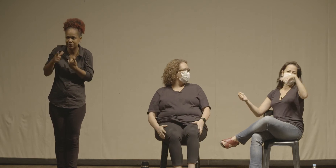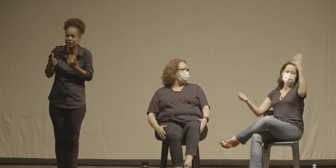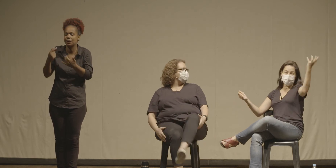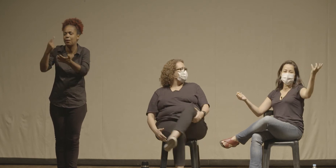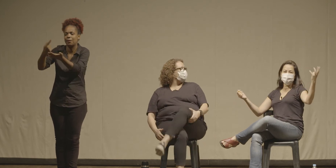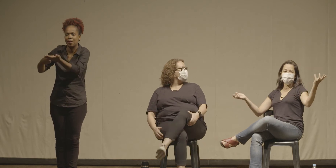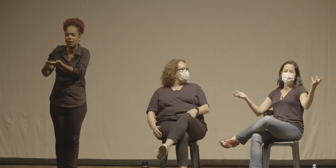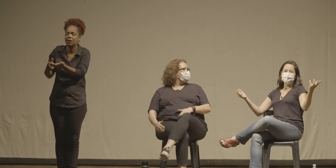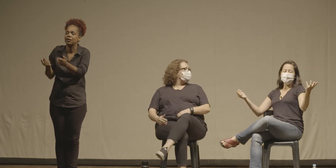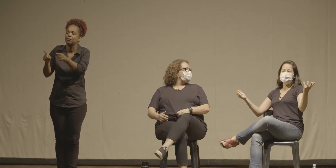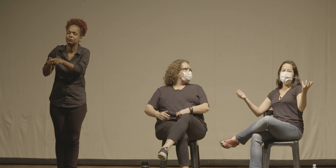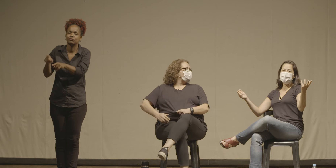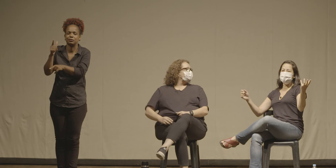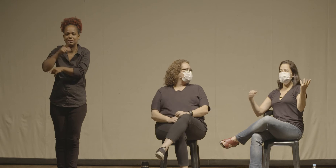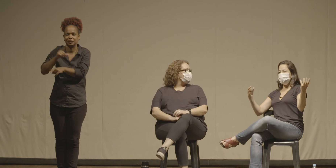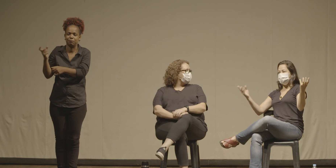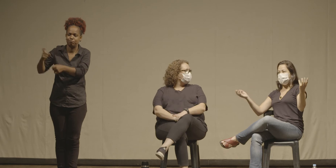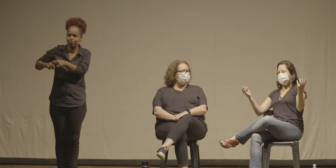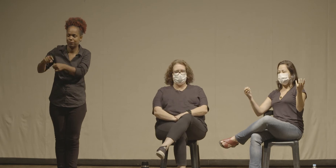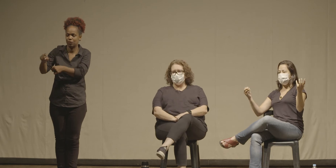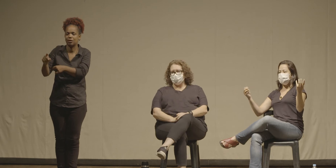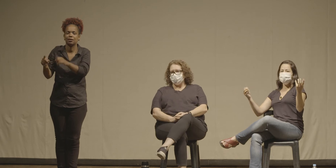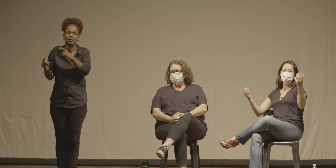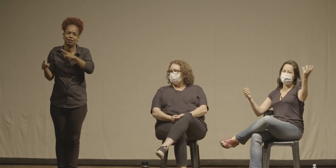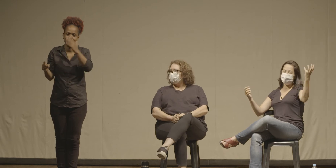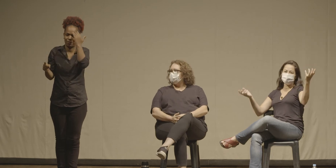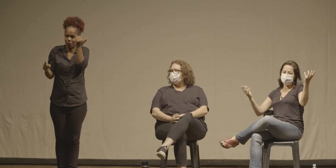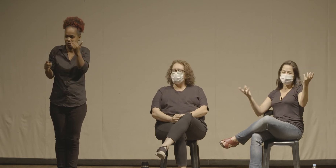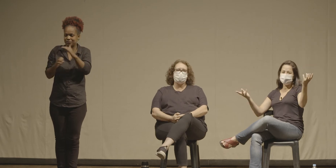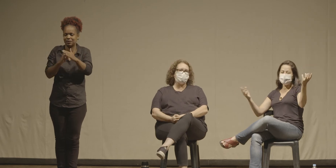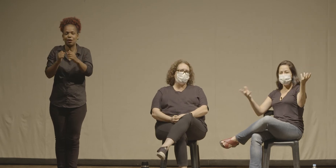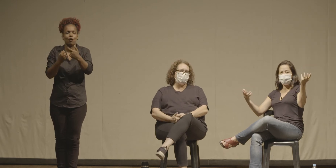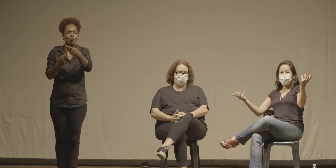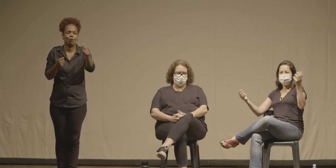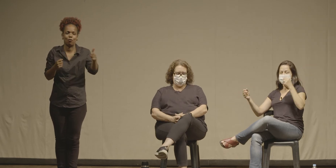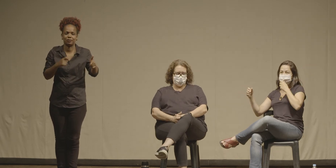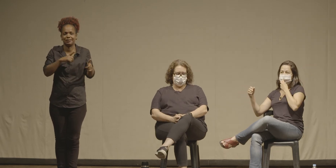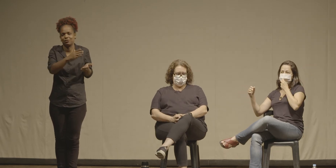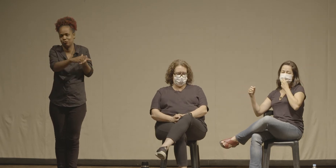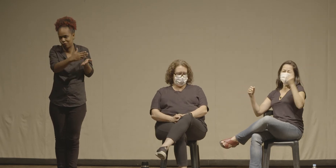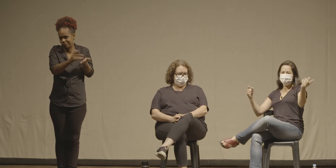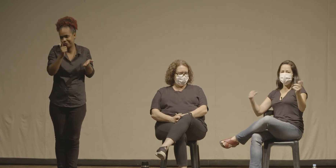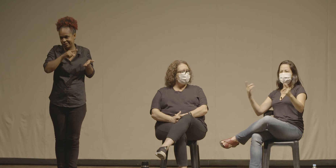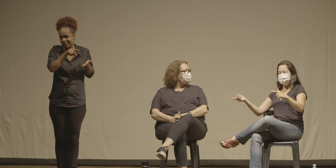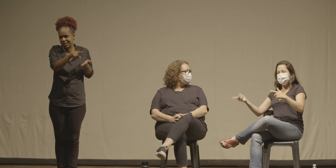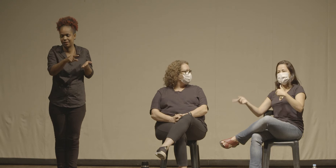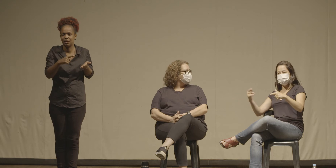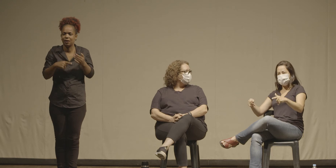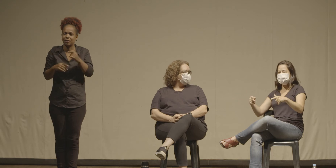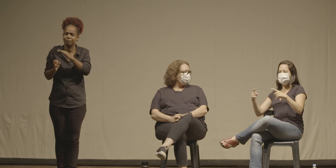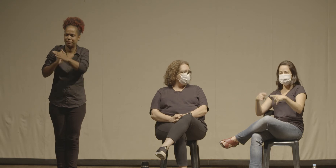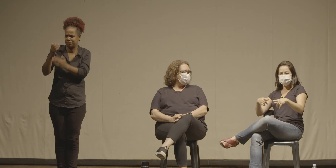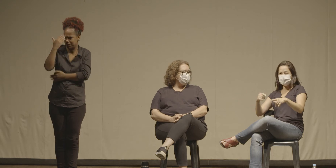a gente tem um grande, né, e os outros pequenos que só vão se sobrar. Se não fechar com ele, me